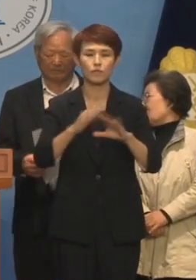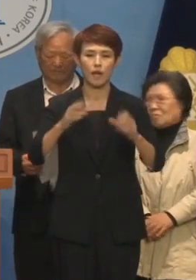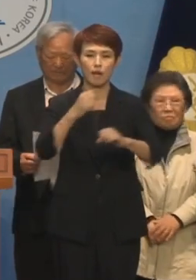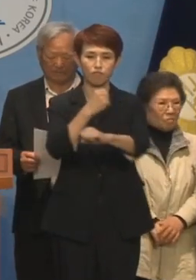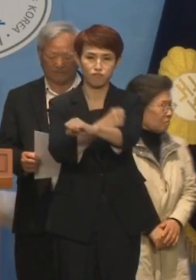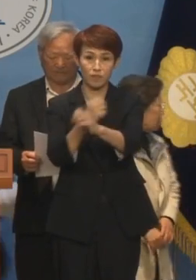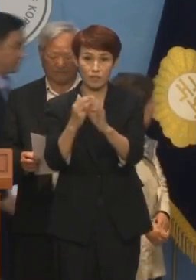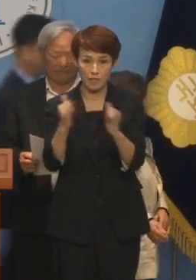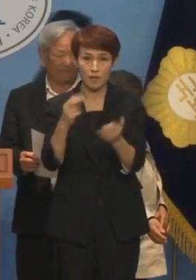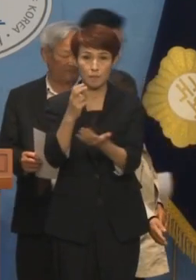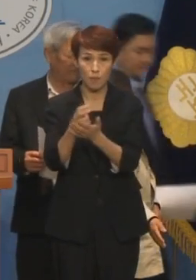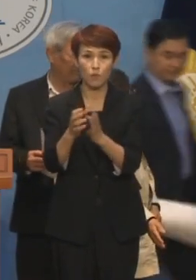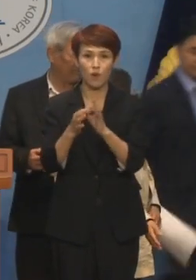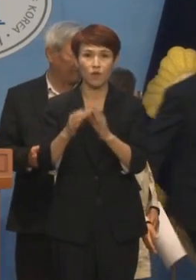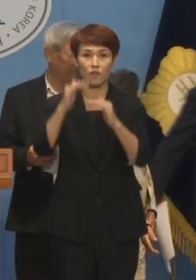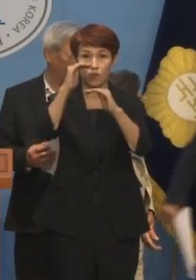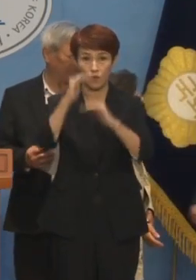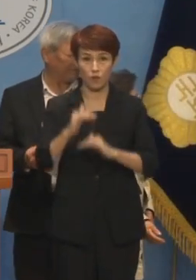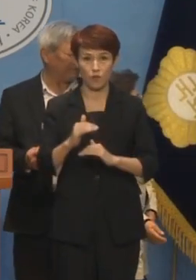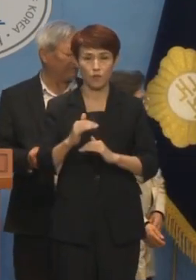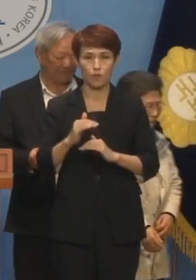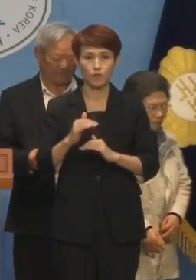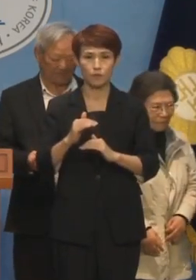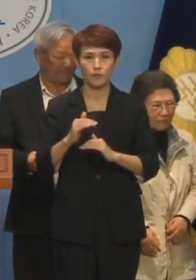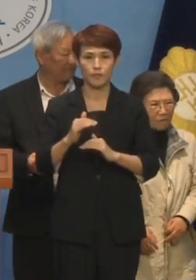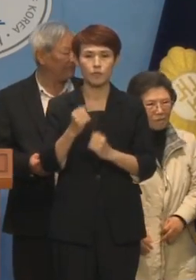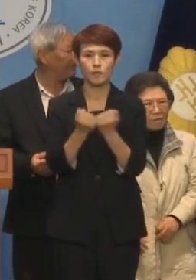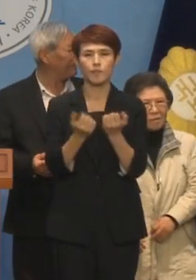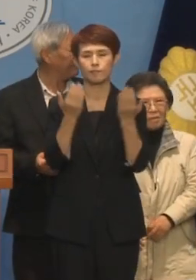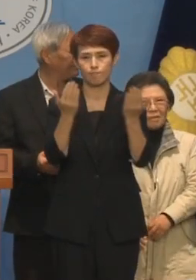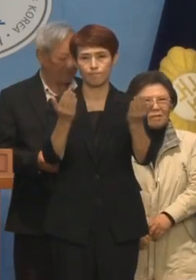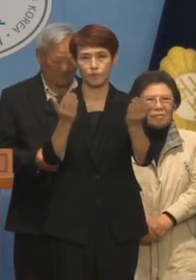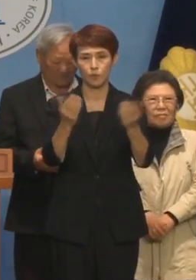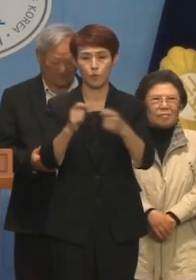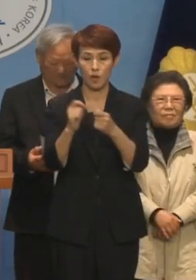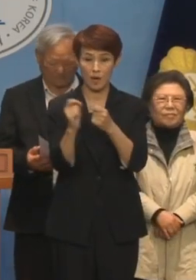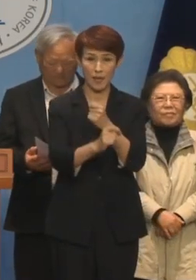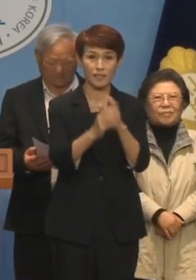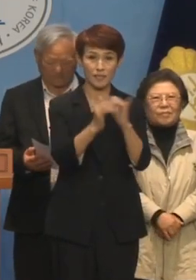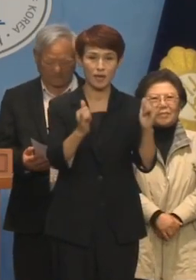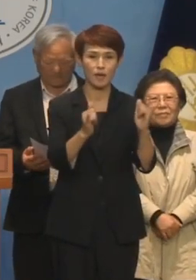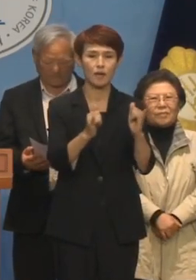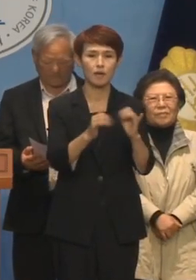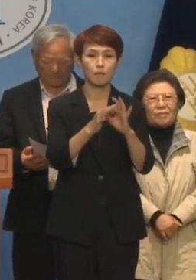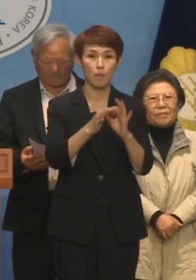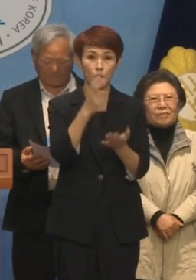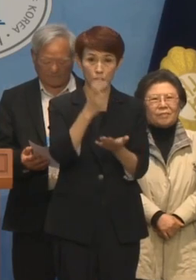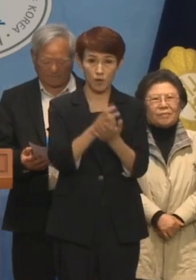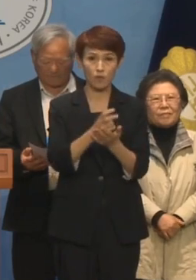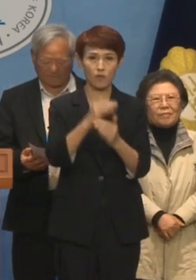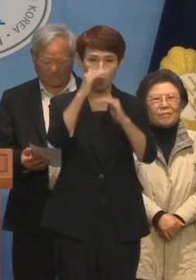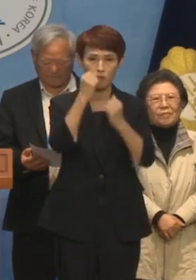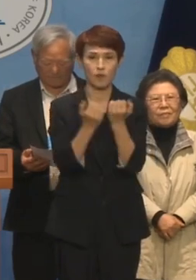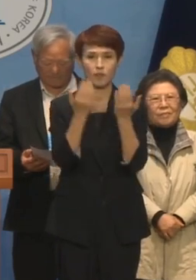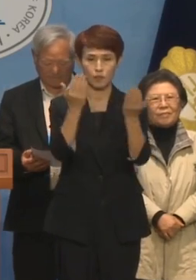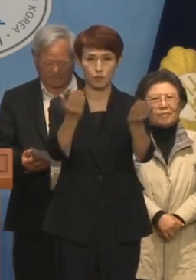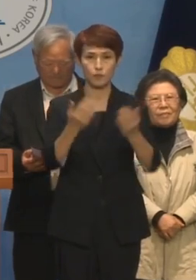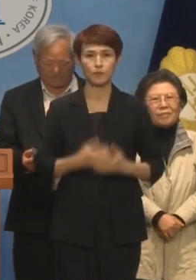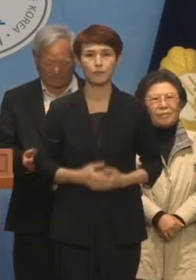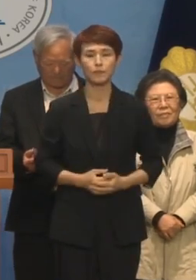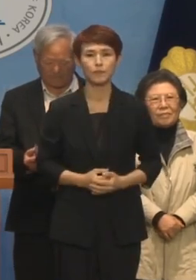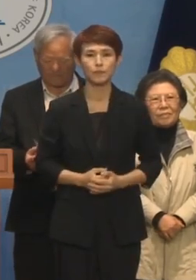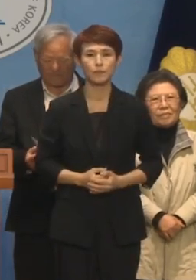대해서 설명을 드리고 민주유공자법과 관련해서는 유가족 측에서도 함께 성명 발표가